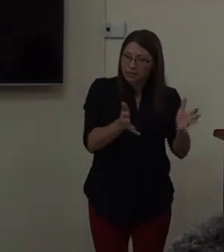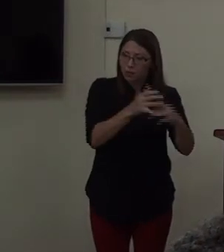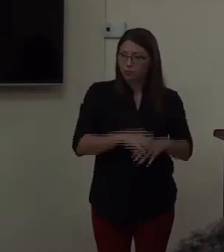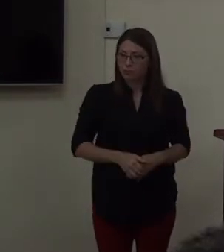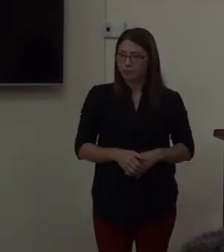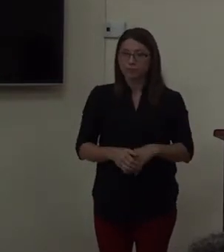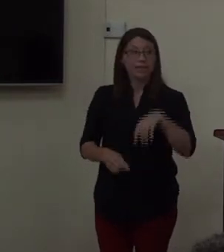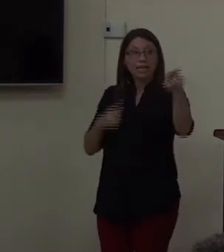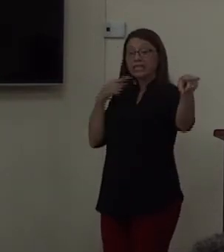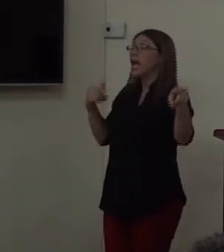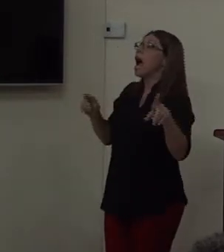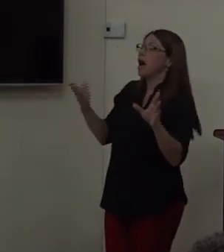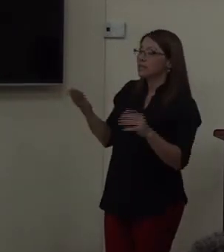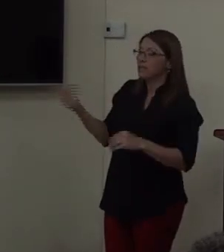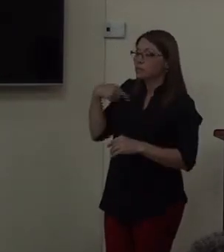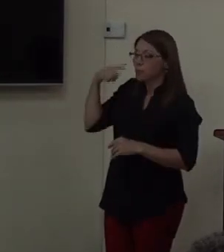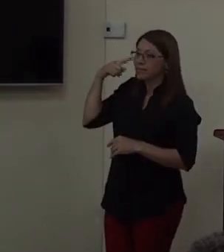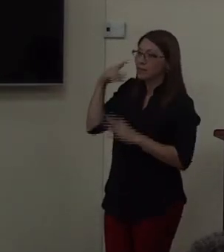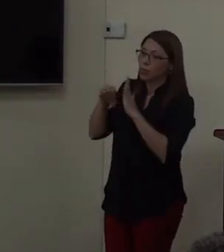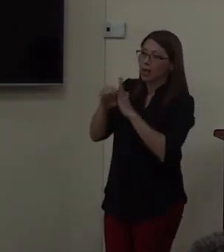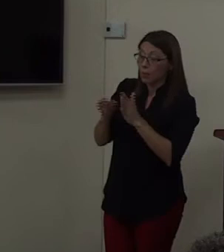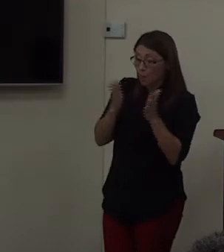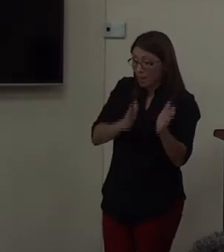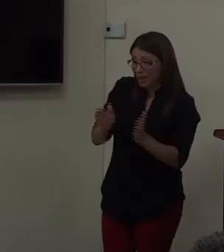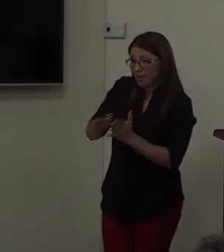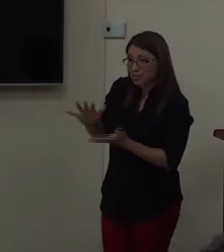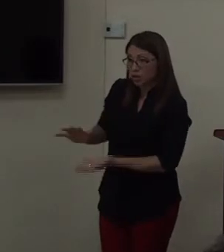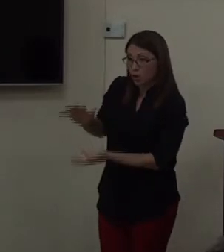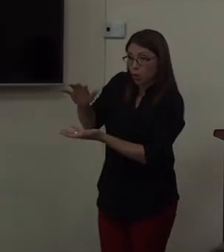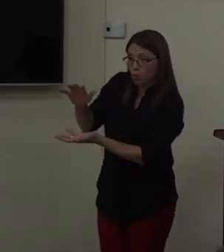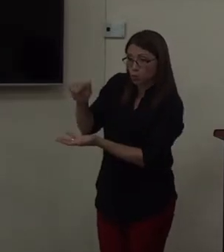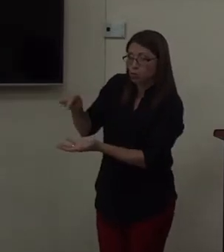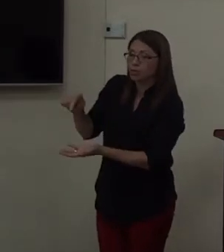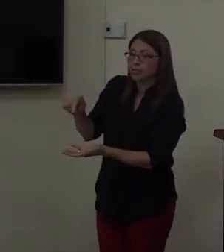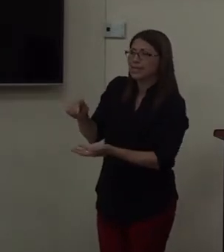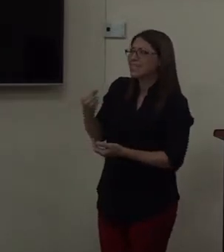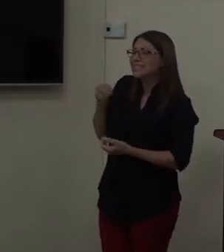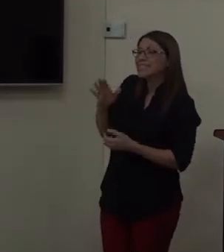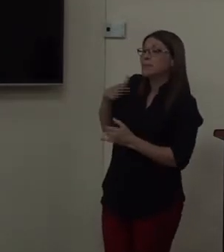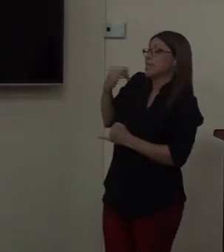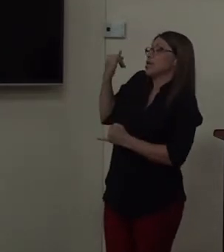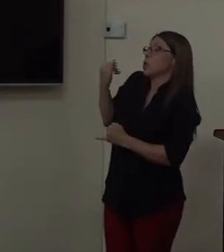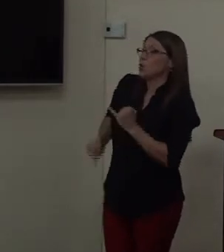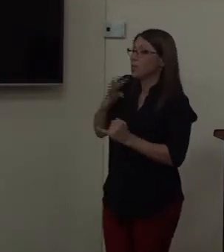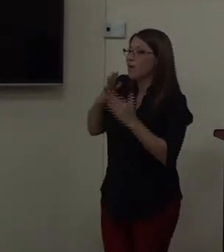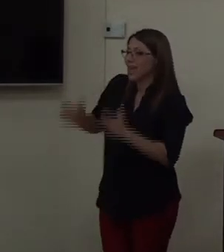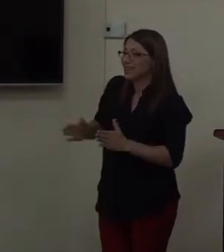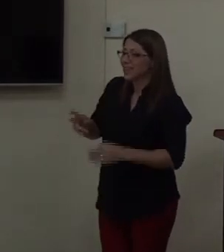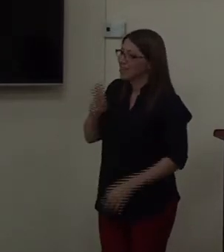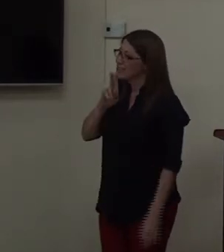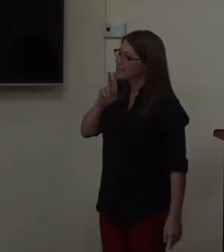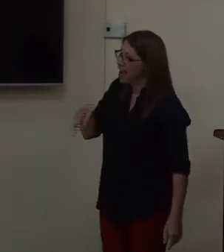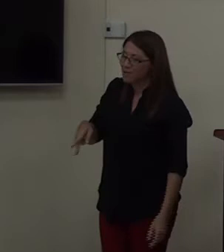estoy pensando, por ejemplo, en planificación de corpus. Si mi último hablante en realidad no es un estanco, un